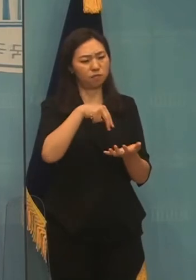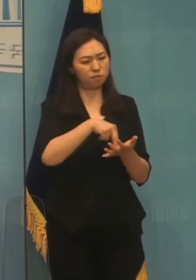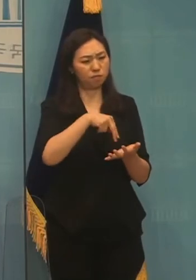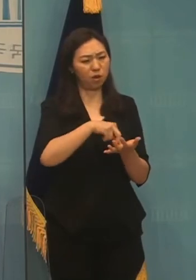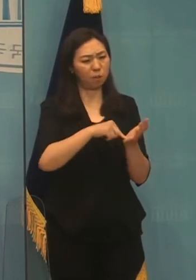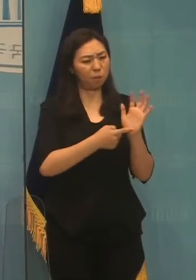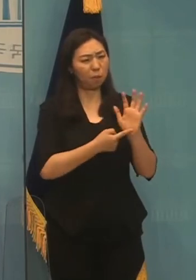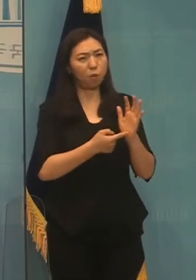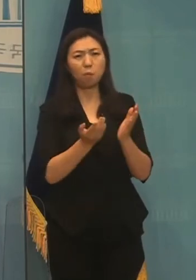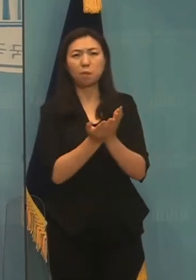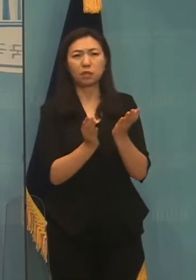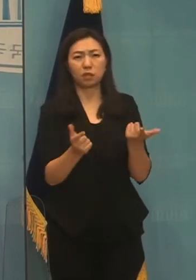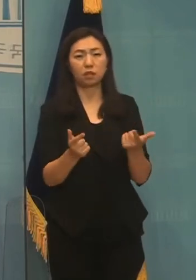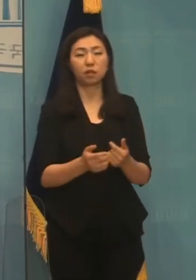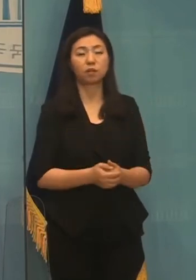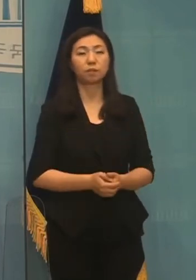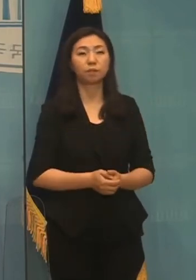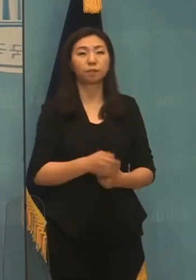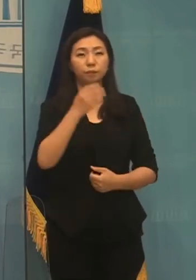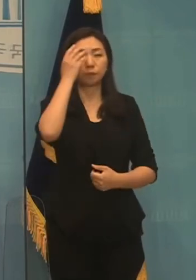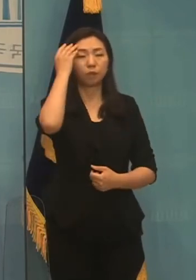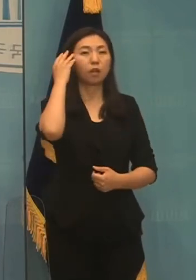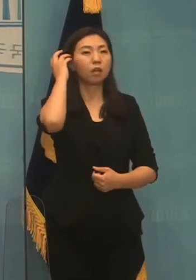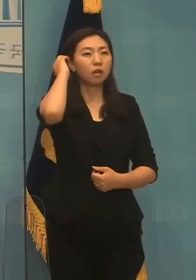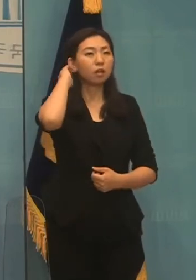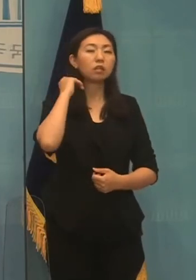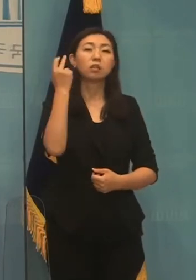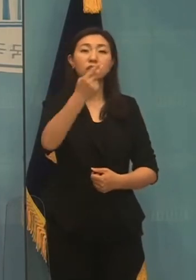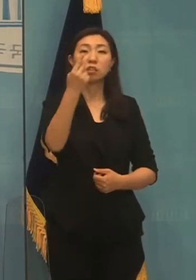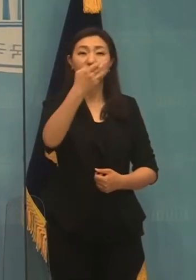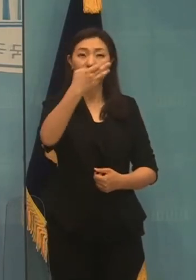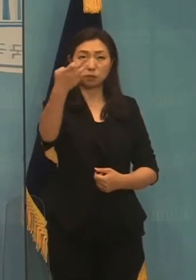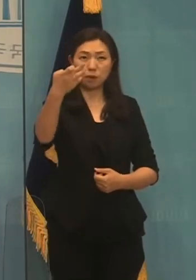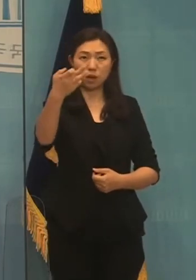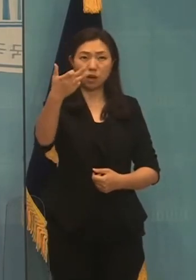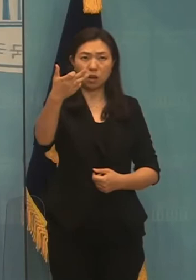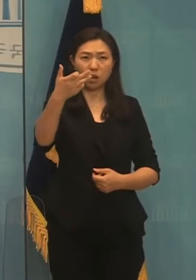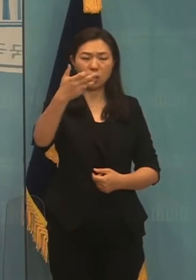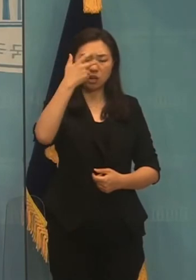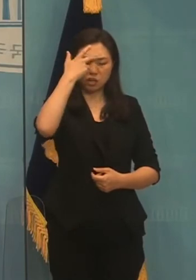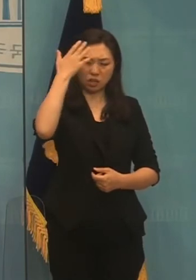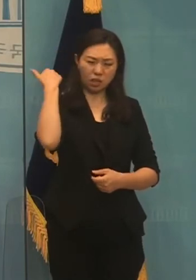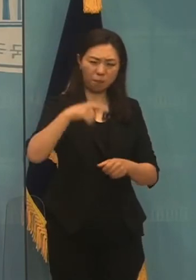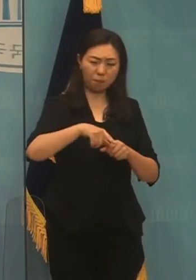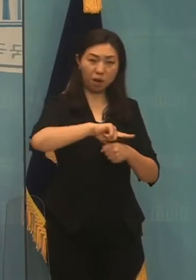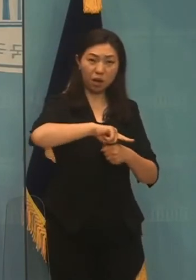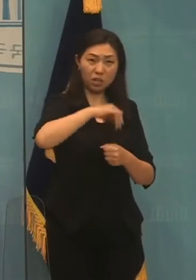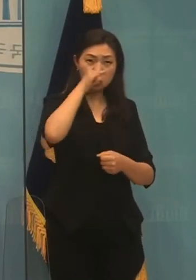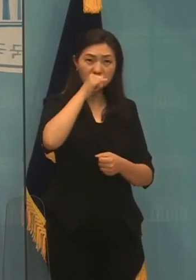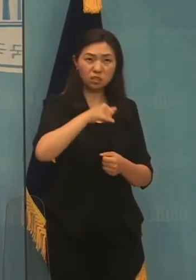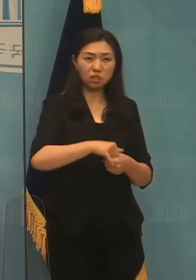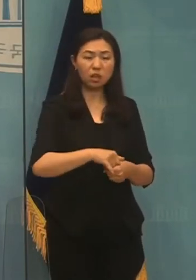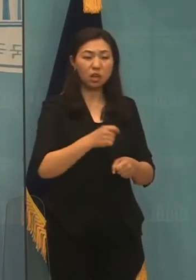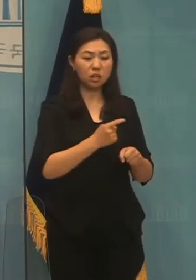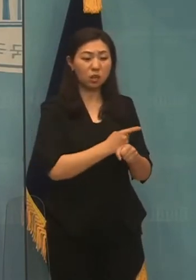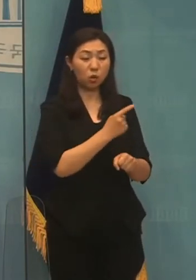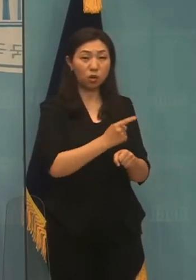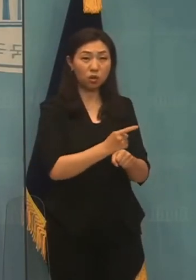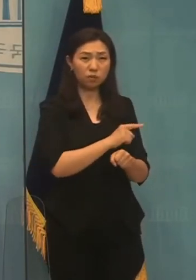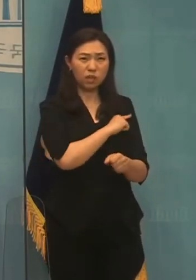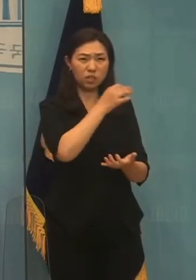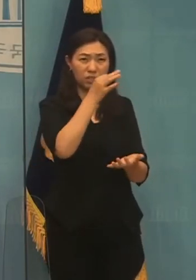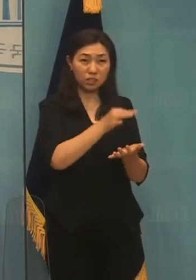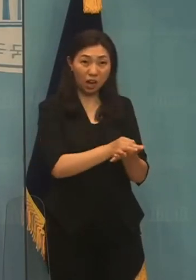부적절합니다. 더군다나 2018년 발행된 KDI 보고서 최저임금 인상이 고용에 미치는 영향에